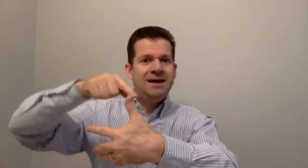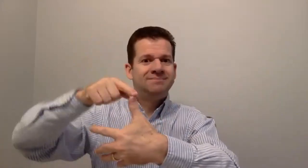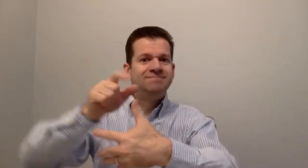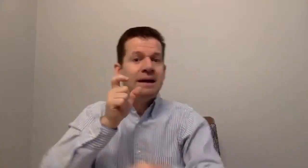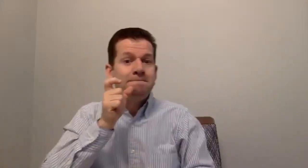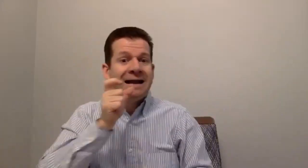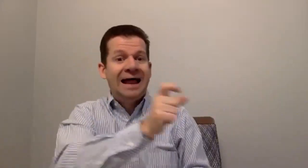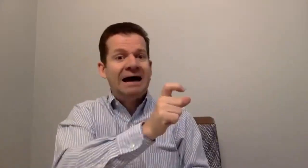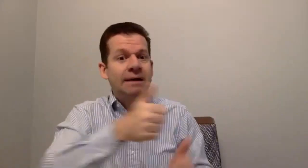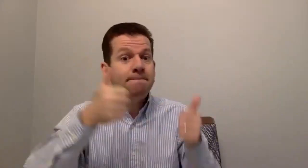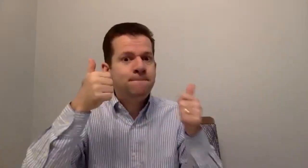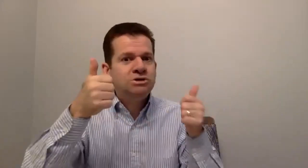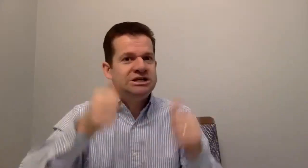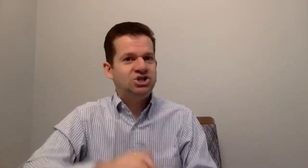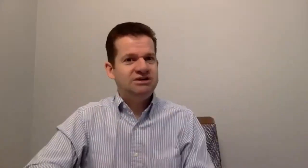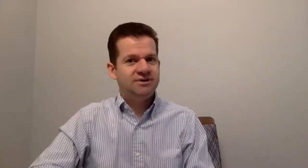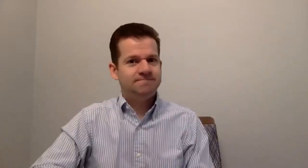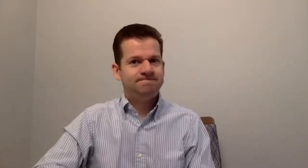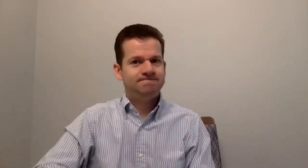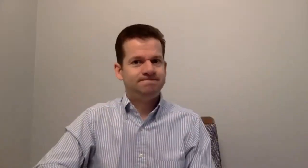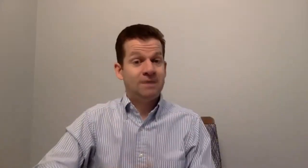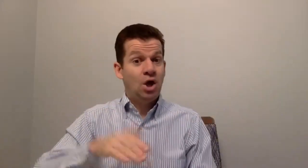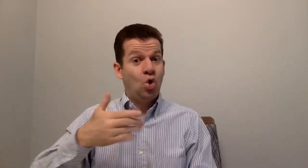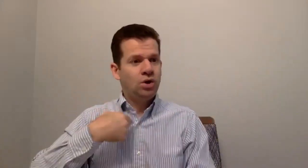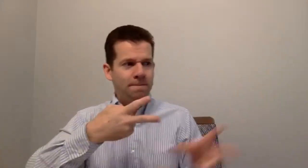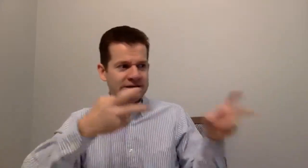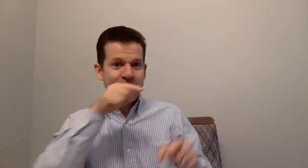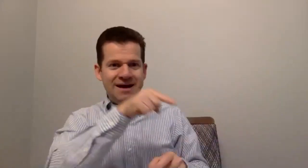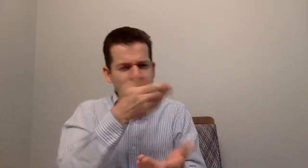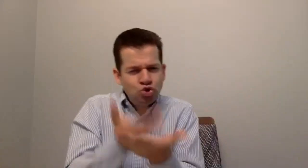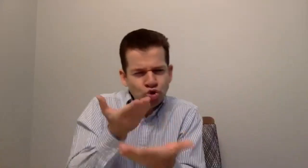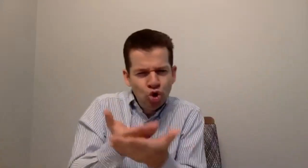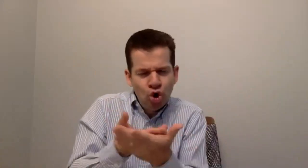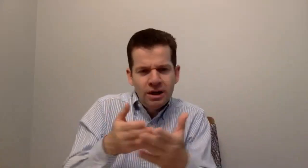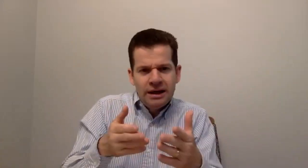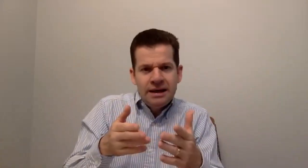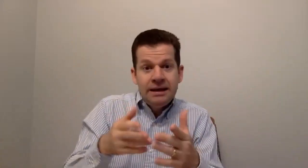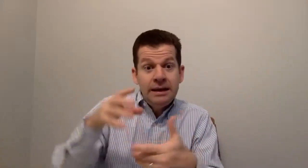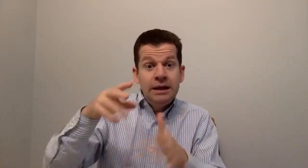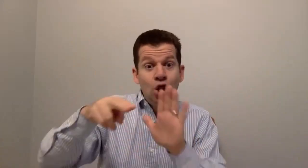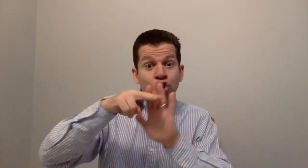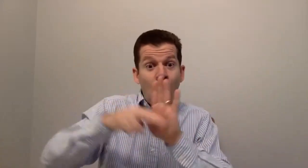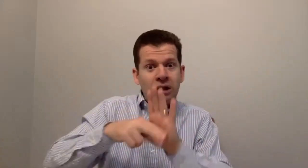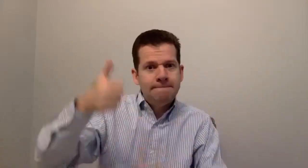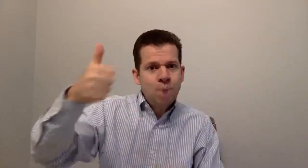Primeira, palavra positiva. Quando eu percebo ele estudou e nota